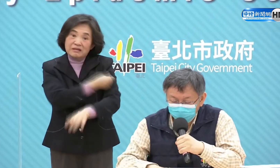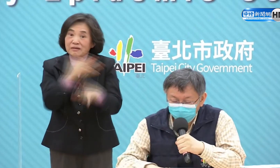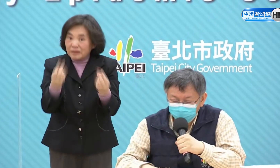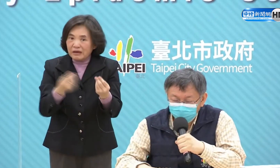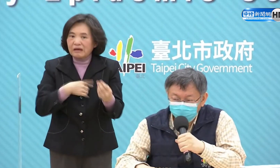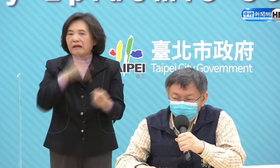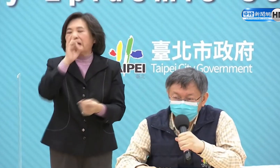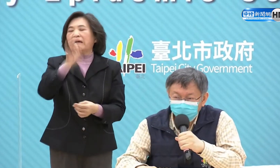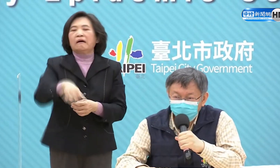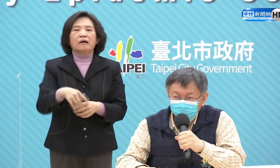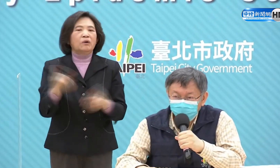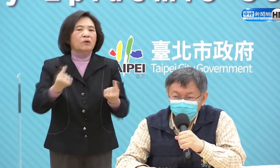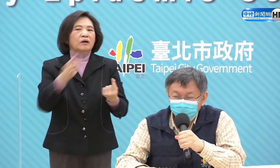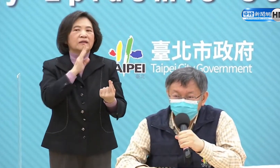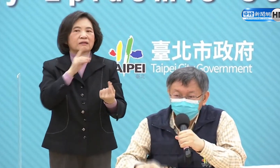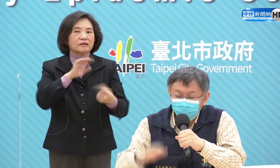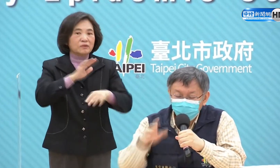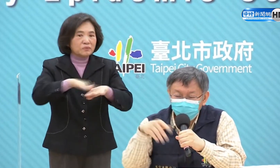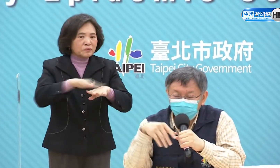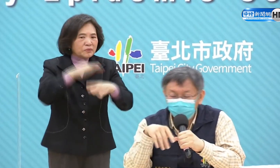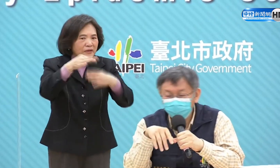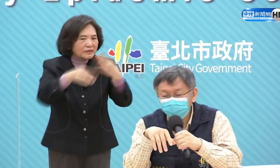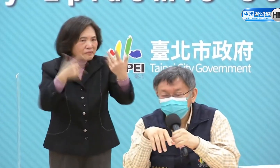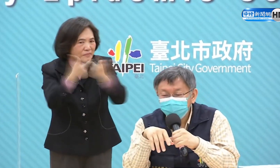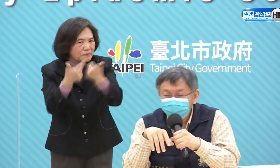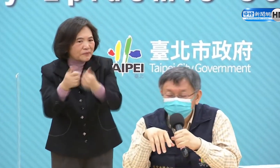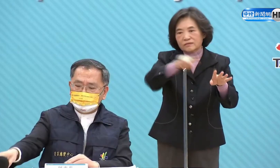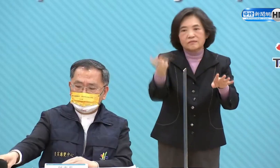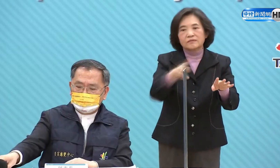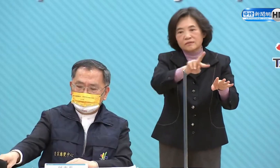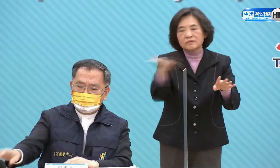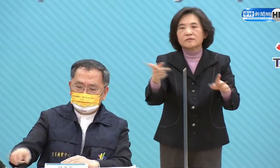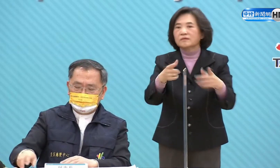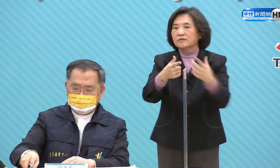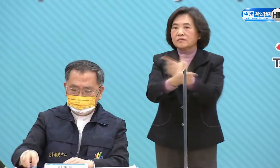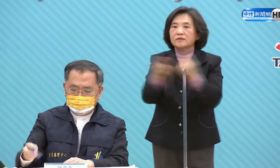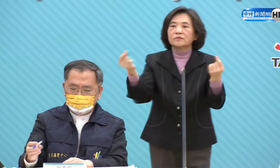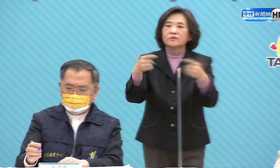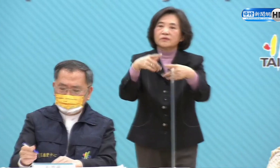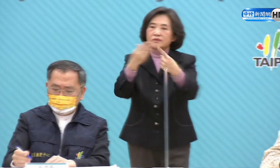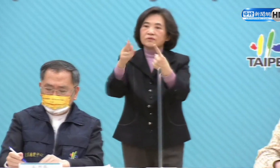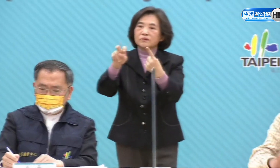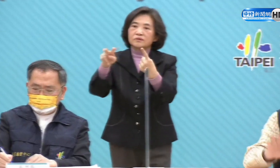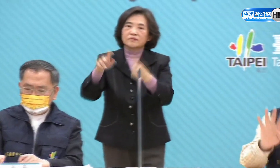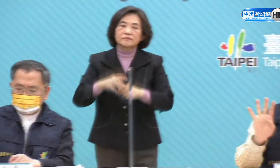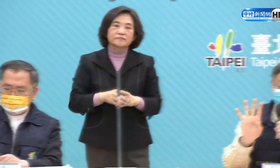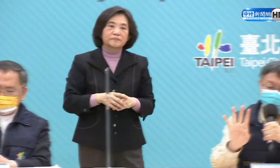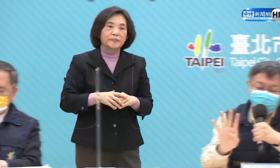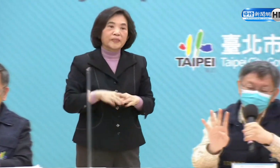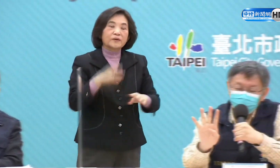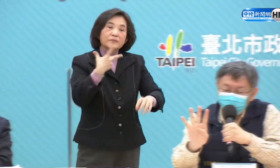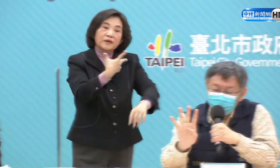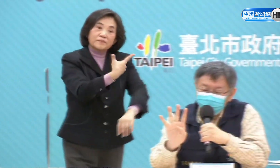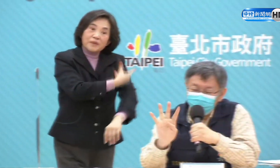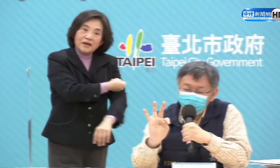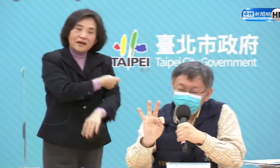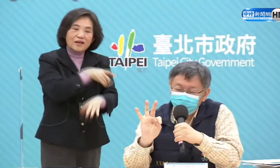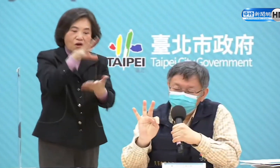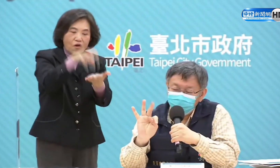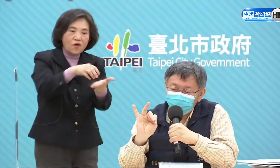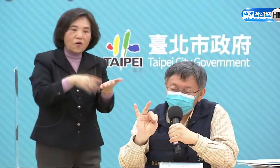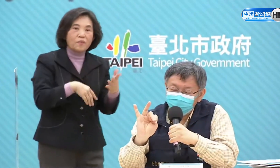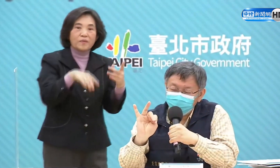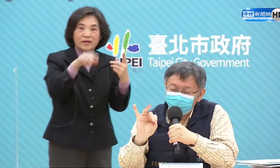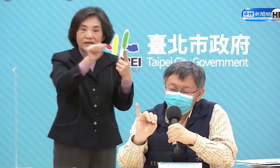我们有研拟相关的配套，可以避免这样的情形？ 那疫苗护照是这样的啊，我们有四种疫苗啊